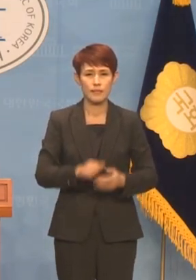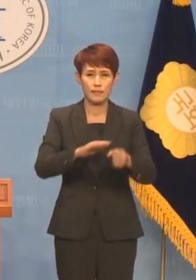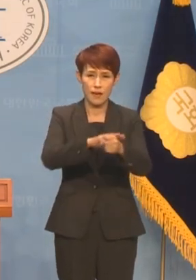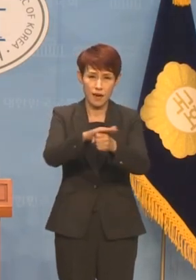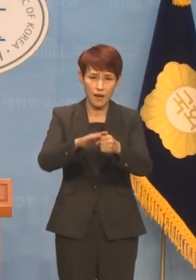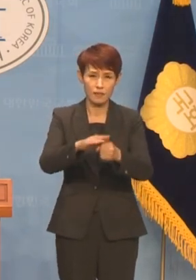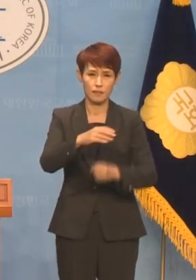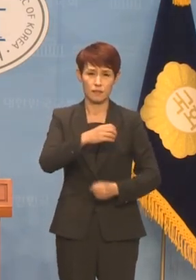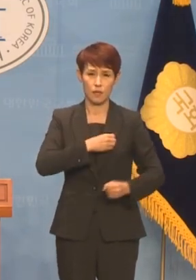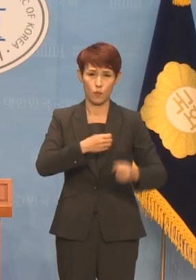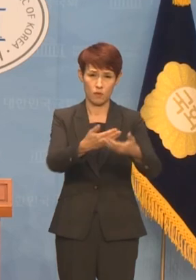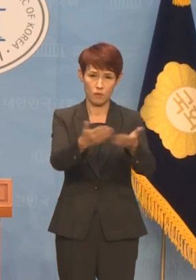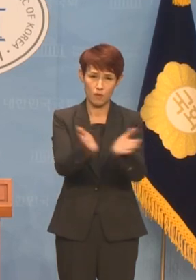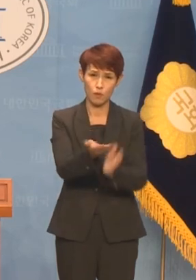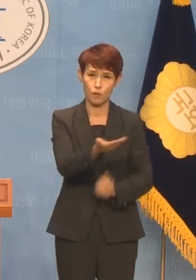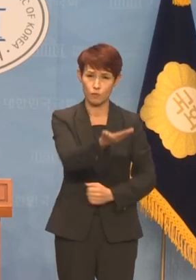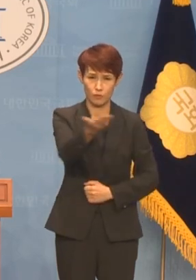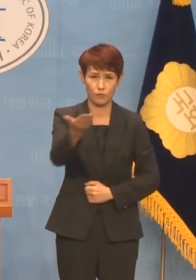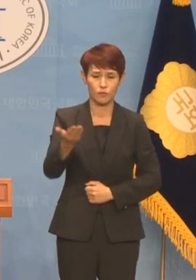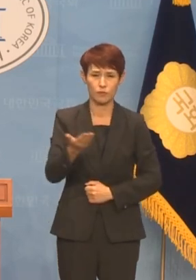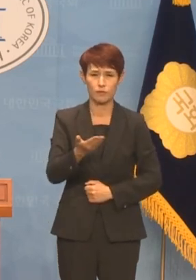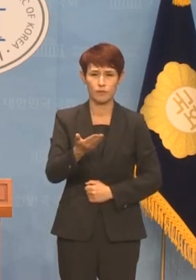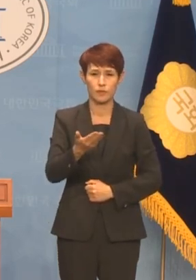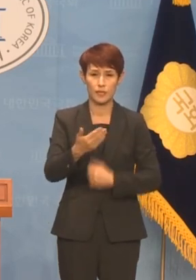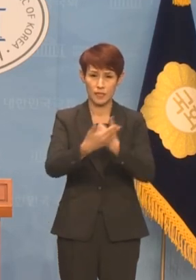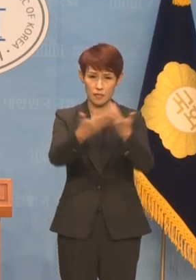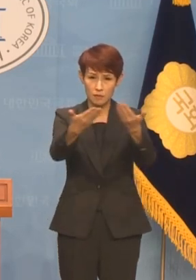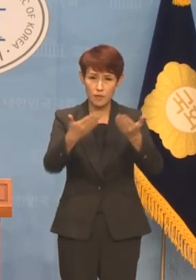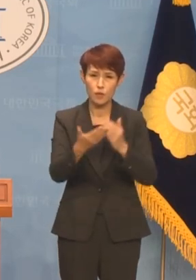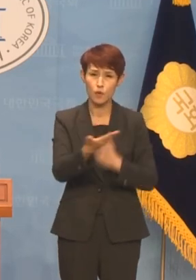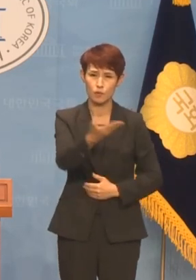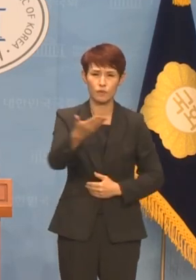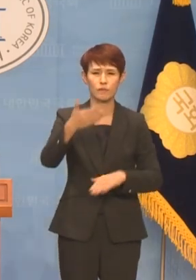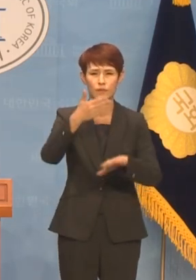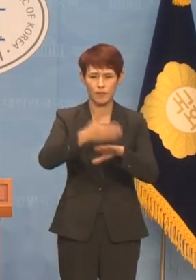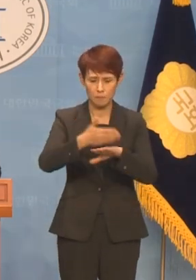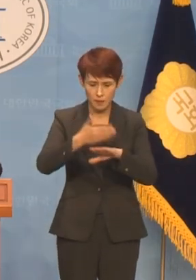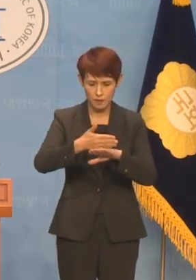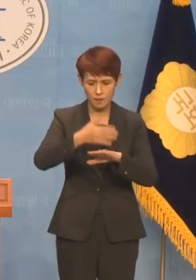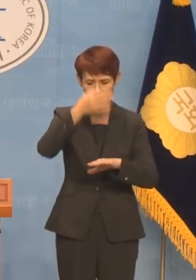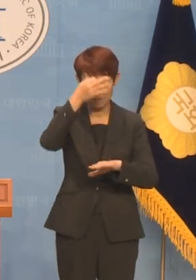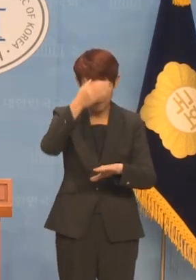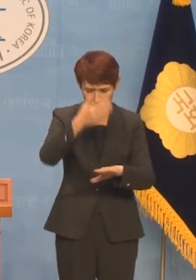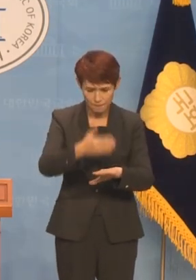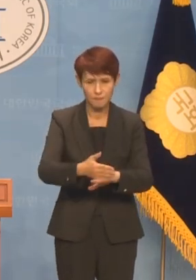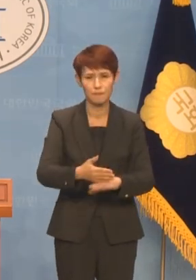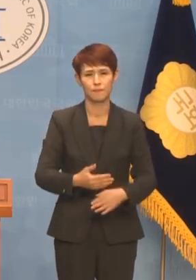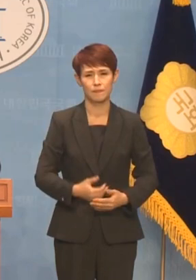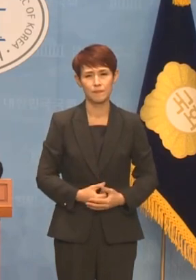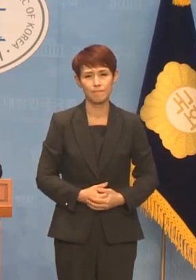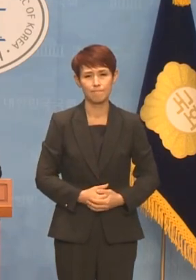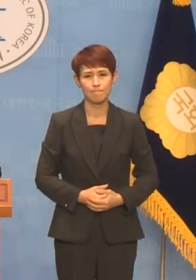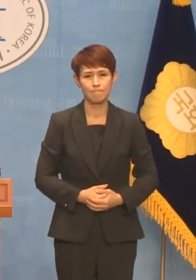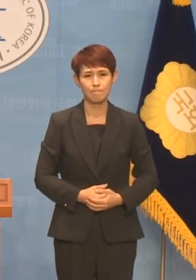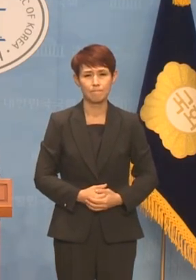사랑하는 당원들과 지지자 여러분께 감사하고 또 미안할 따름입니다.